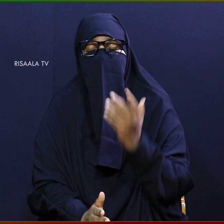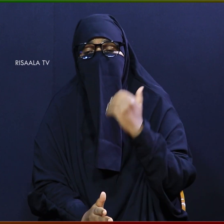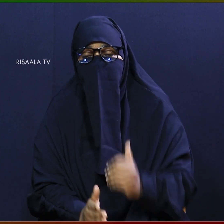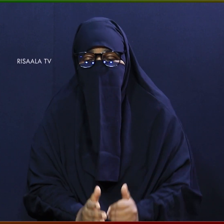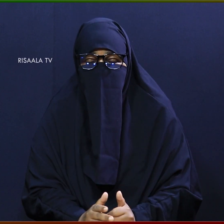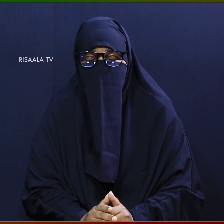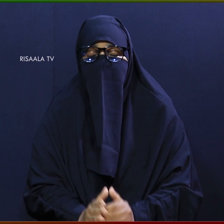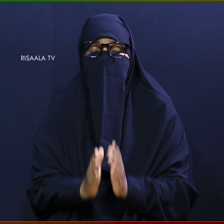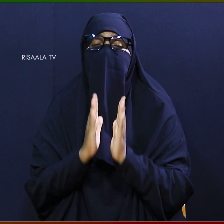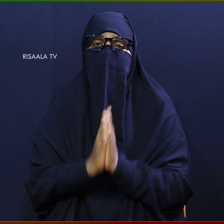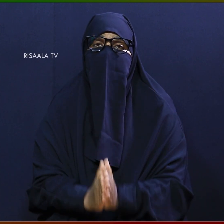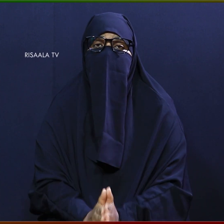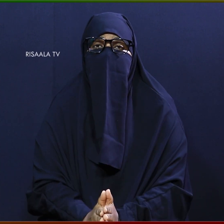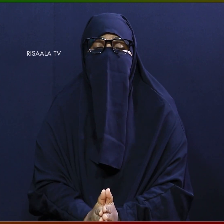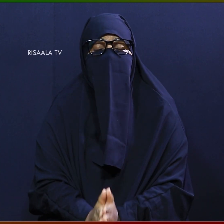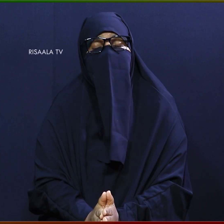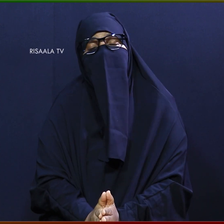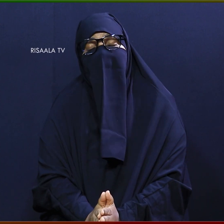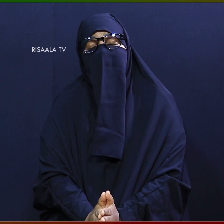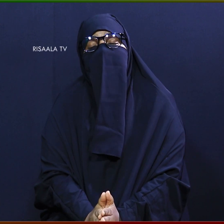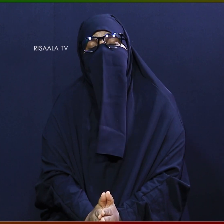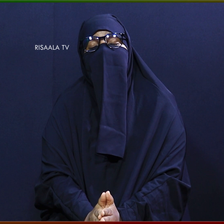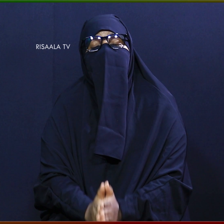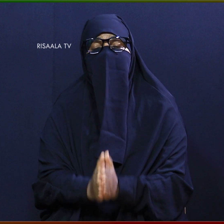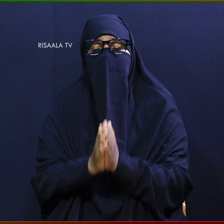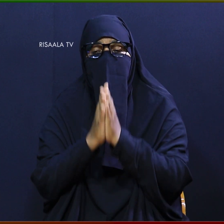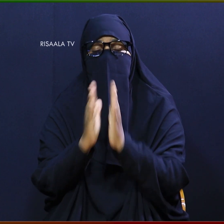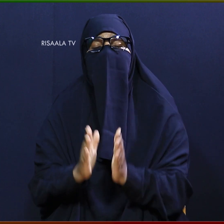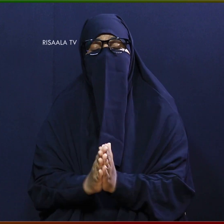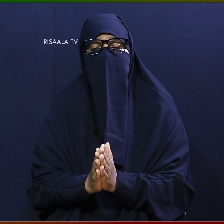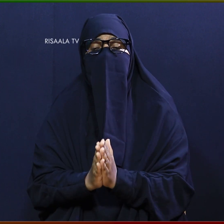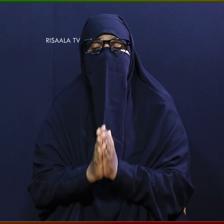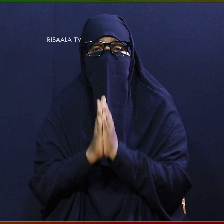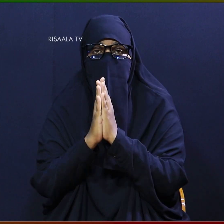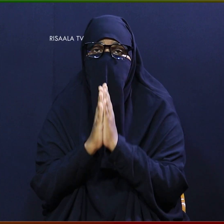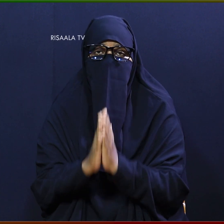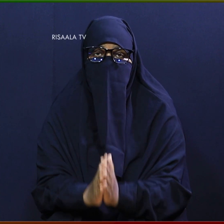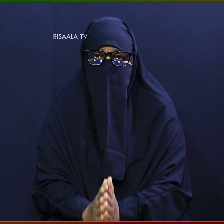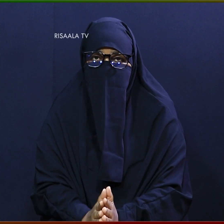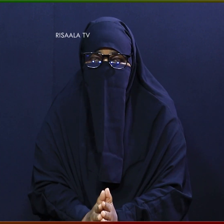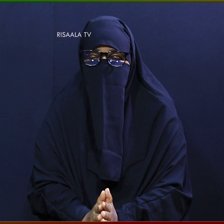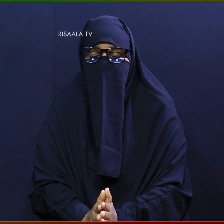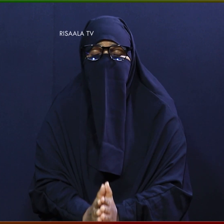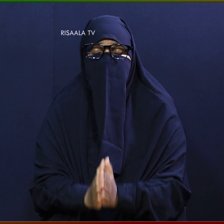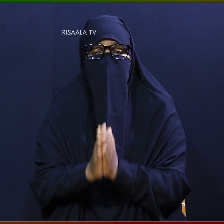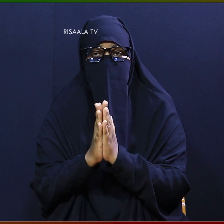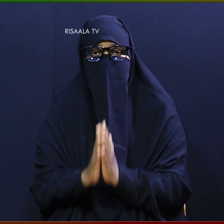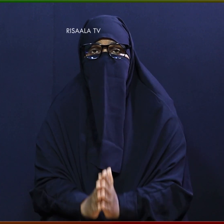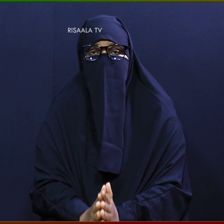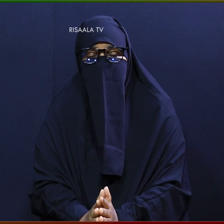yaa ka madowe adiga maxaa isku cadeyn isaga ma taqaana haddii uu ka cadaan lahaa wax dhan ahaa marka qof ka madow ha isku cadeynin caafimaadkaagana ha ku